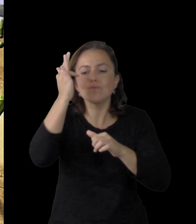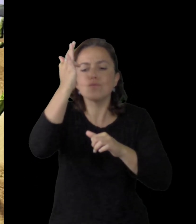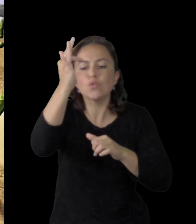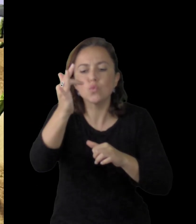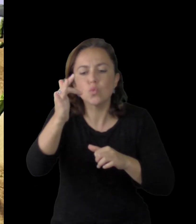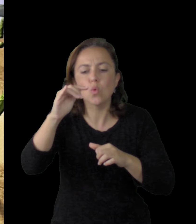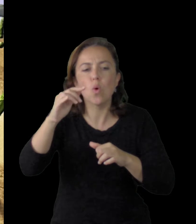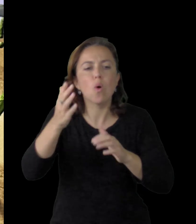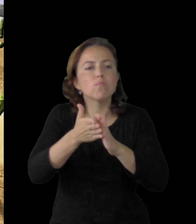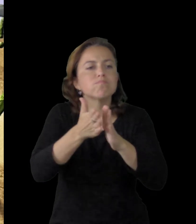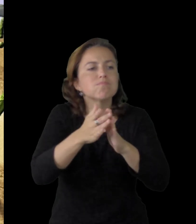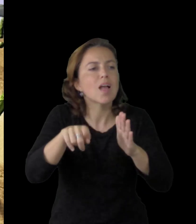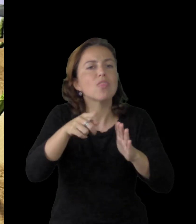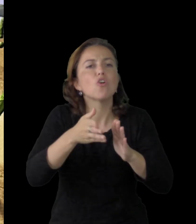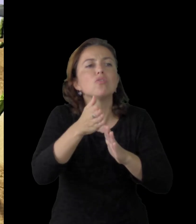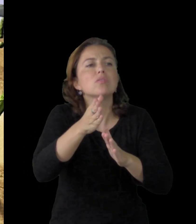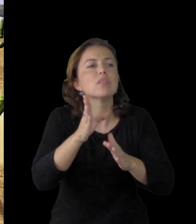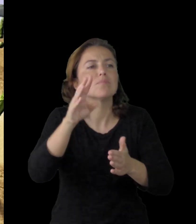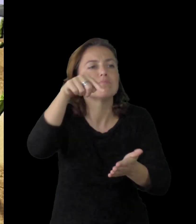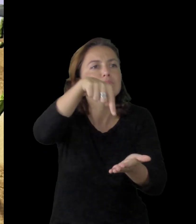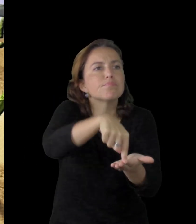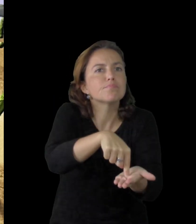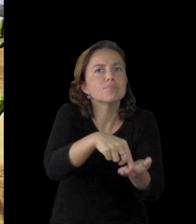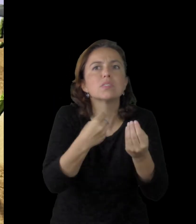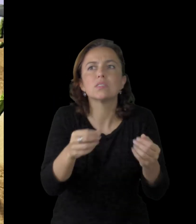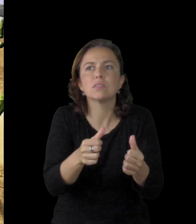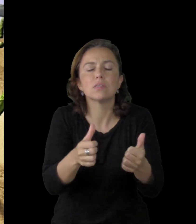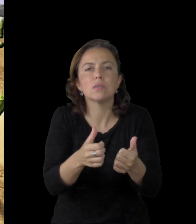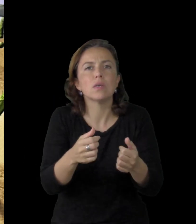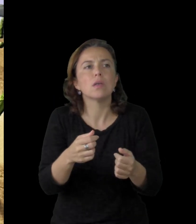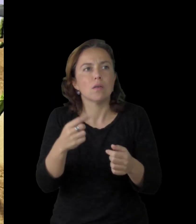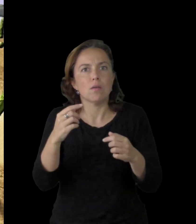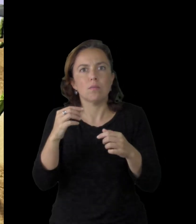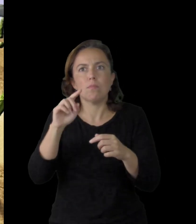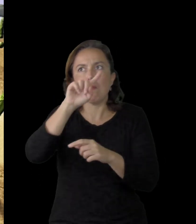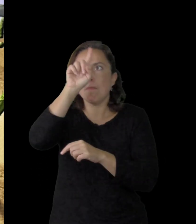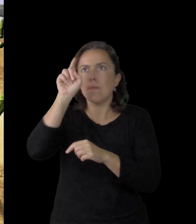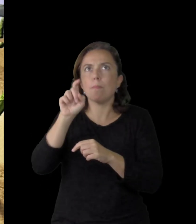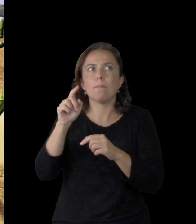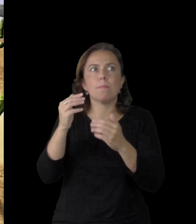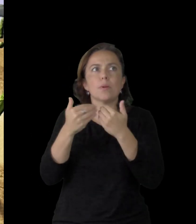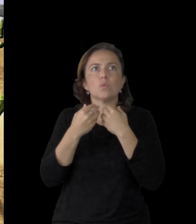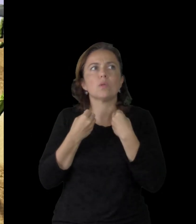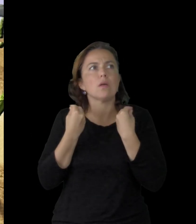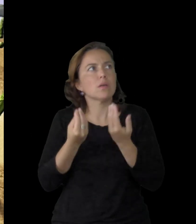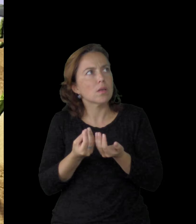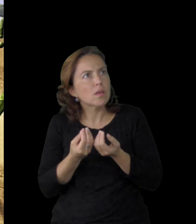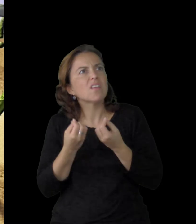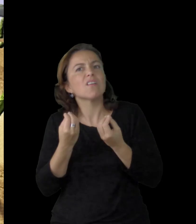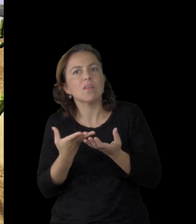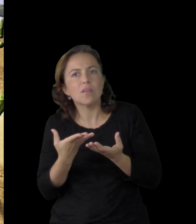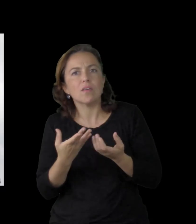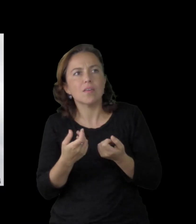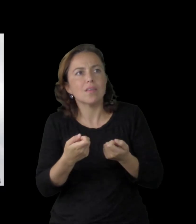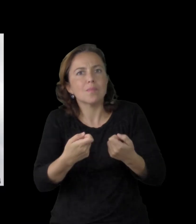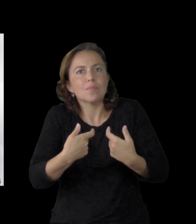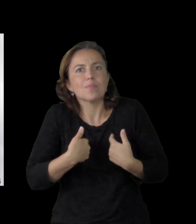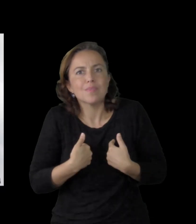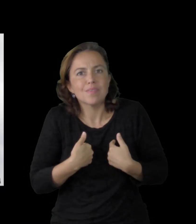gran pregunta es el propósito, la meta de nuestra vida que nos asegure justamente el progreso. De la mano